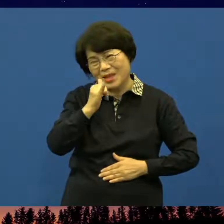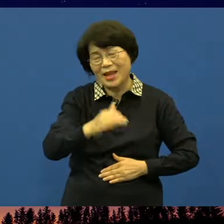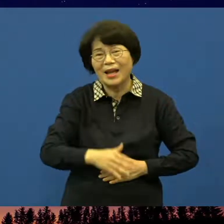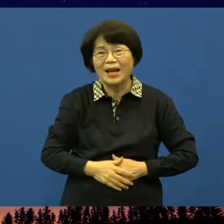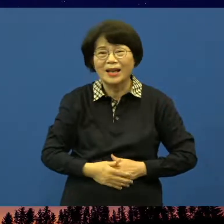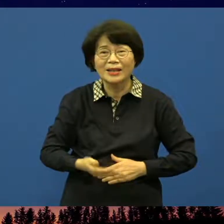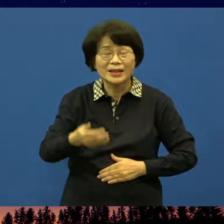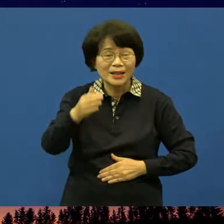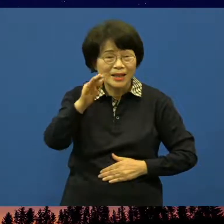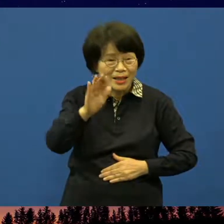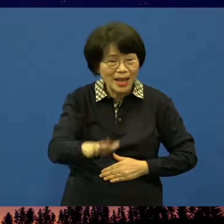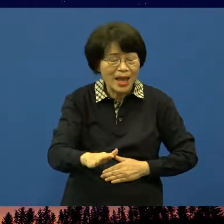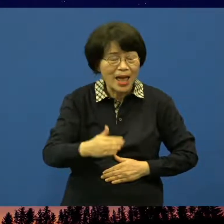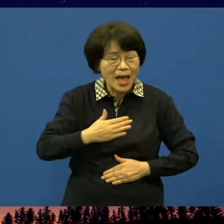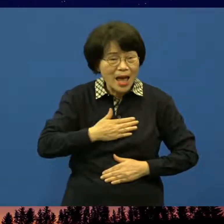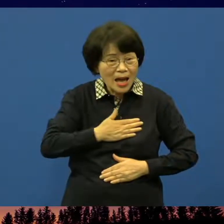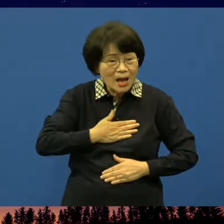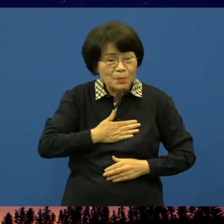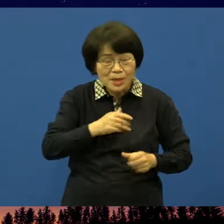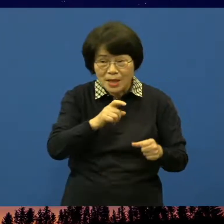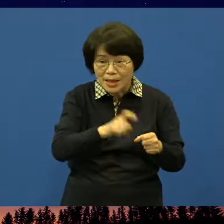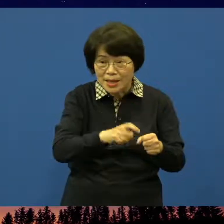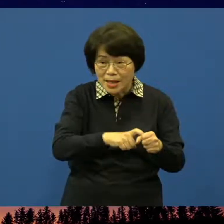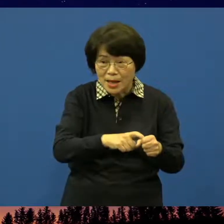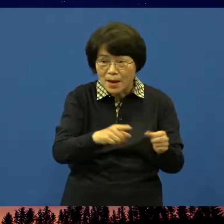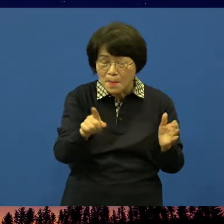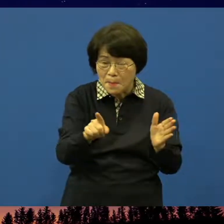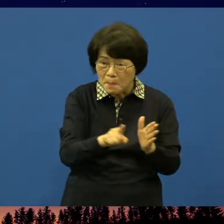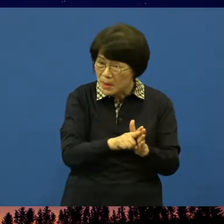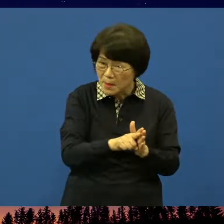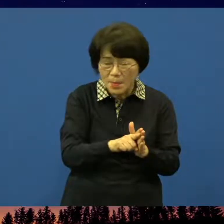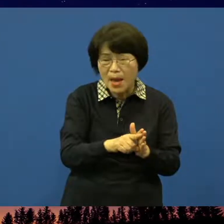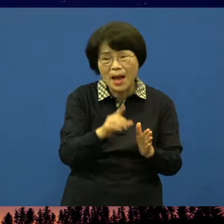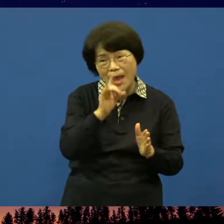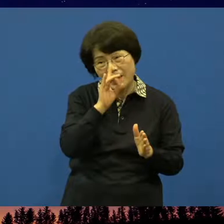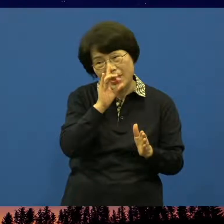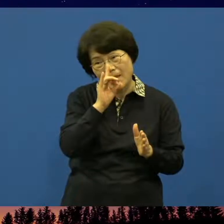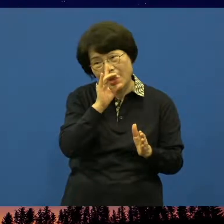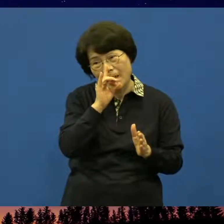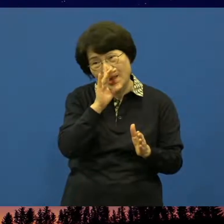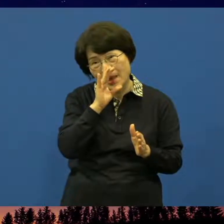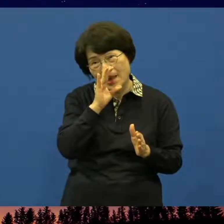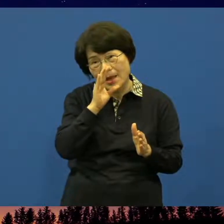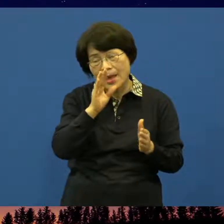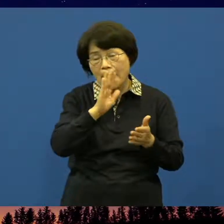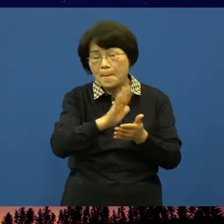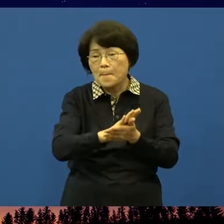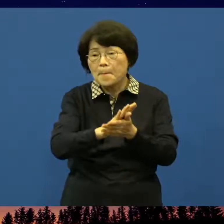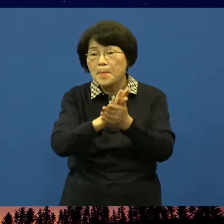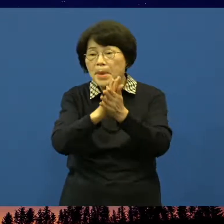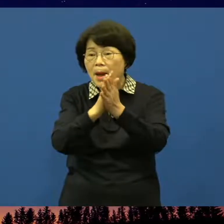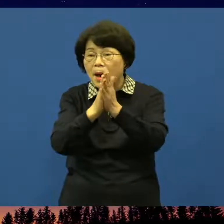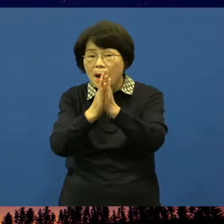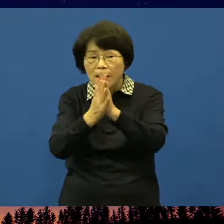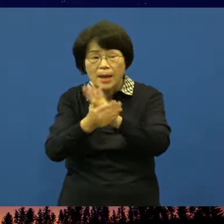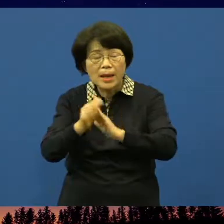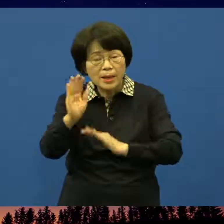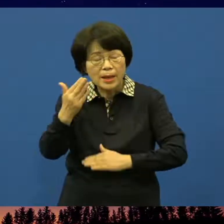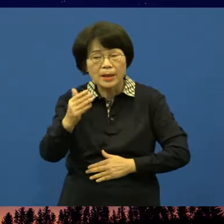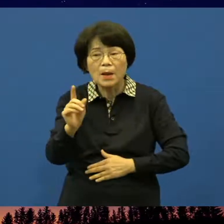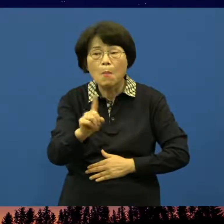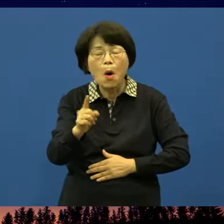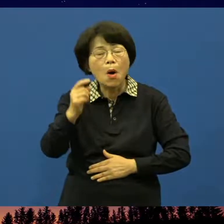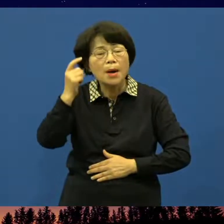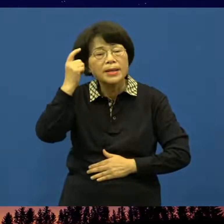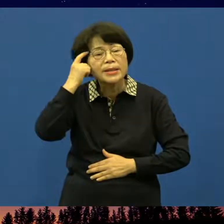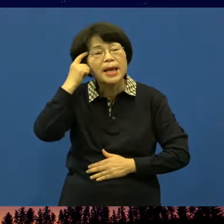있습니다만 그러나 감정적인 것에만 의존한 신앙은 불완전해요. 변해야 하는 분이 있는데 그게 뭐냐? 생각이라는